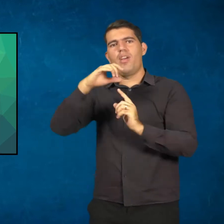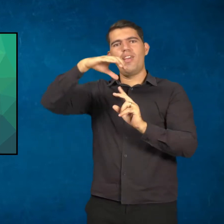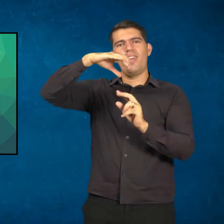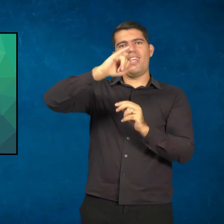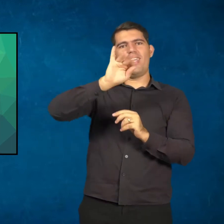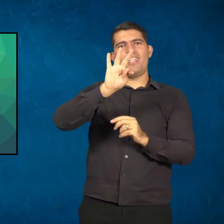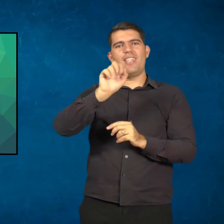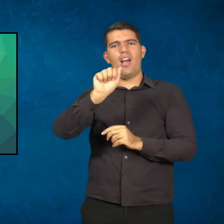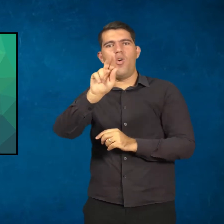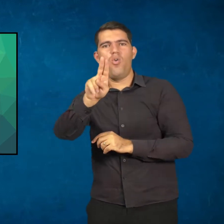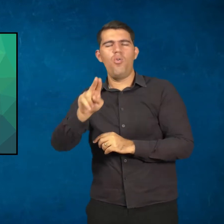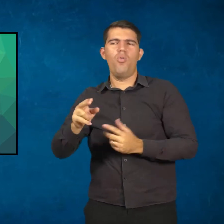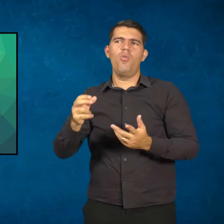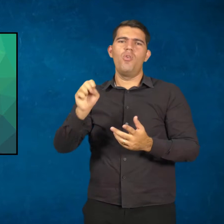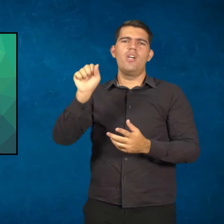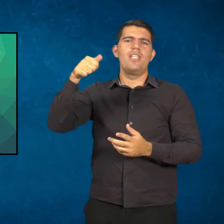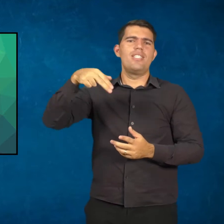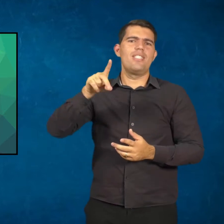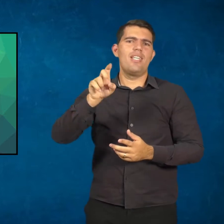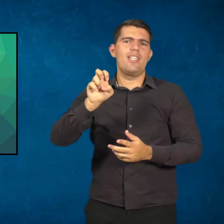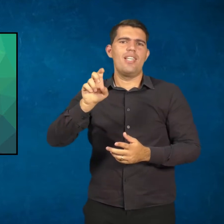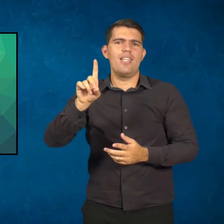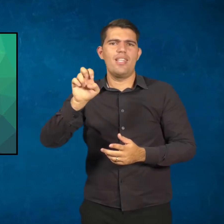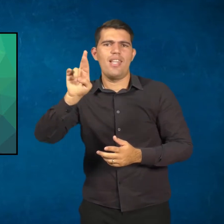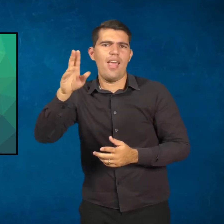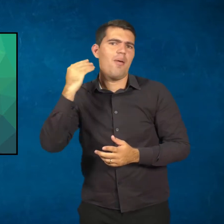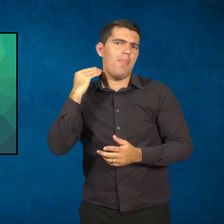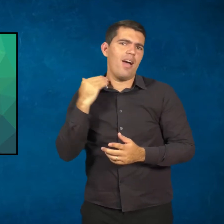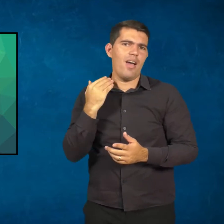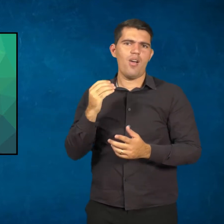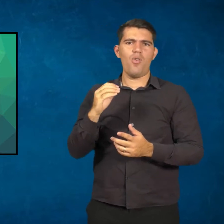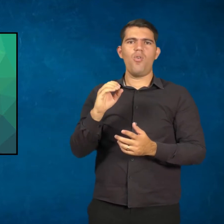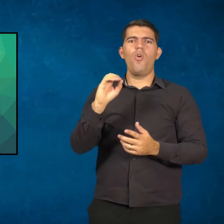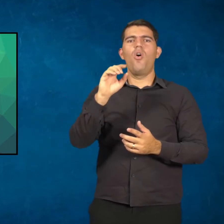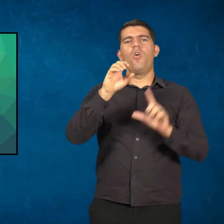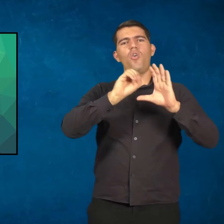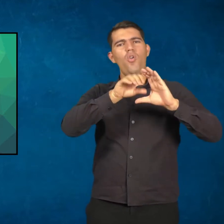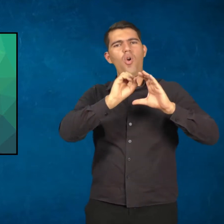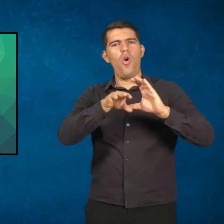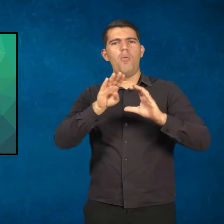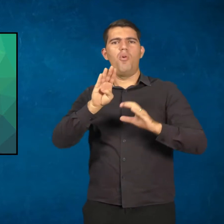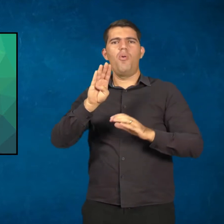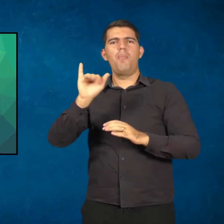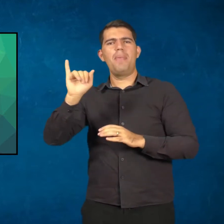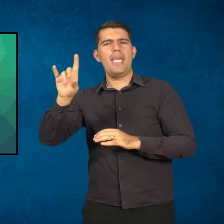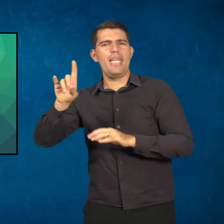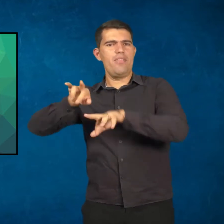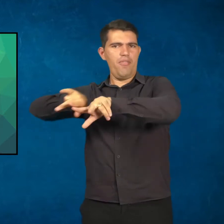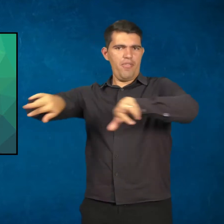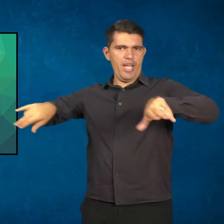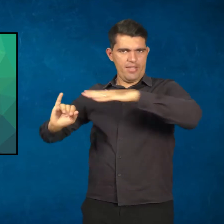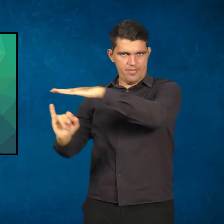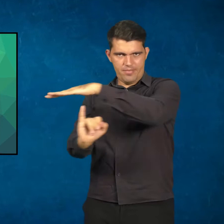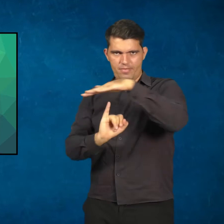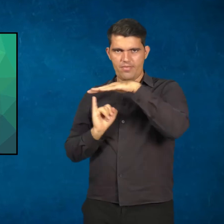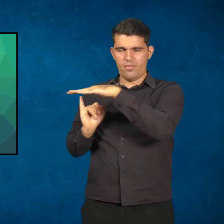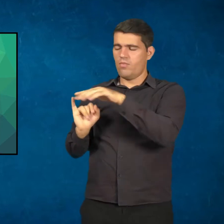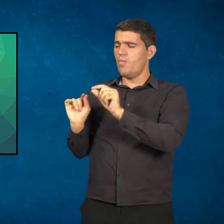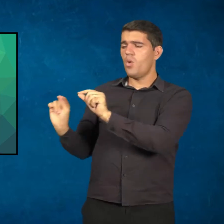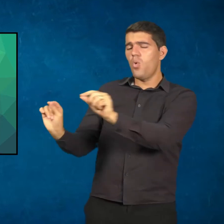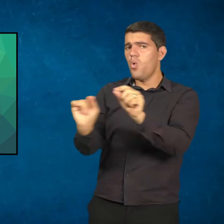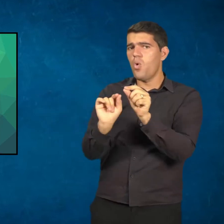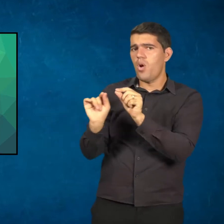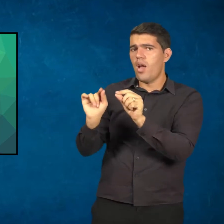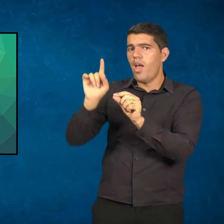Social, Gerdau, Santander, Instituto Ayrton Senna, Organizações Globo, BID. O que ocorria era